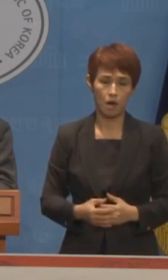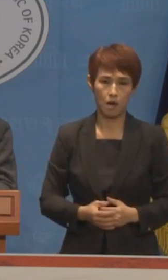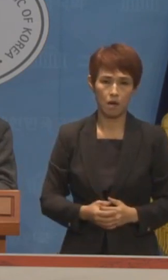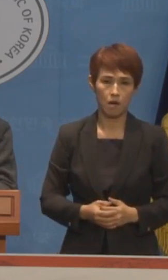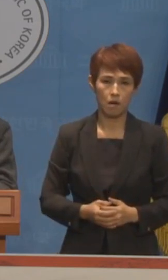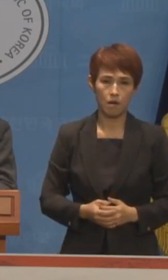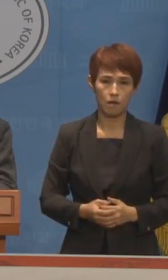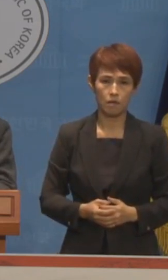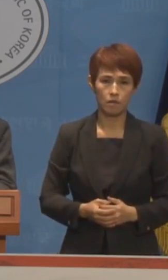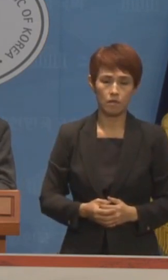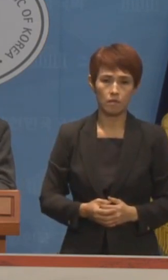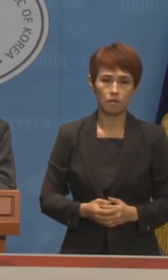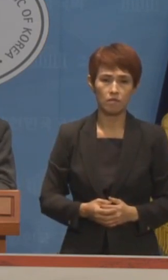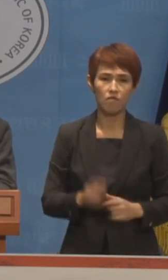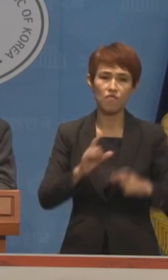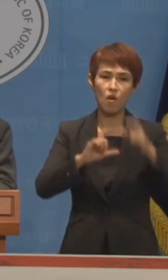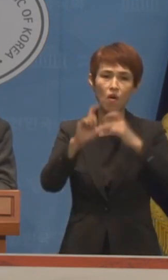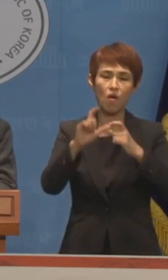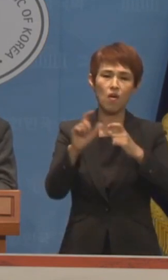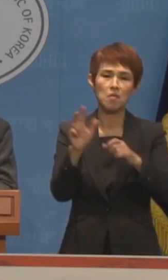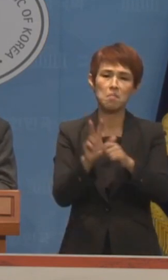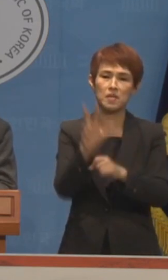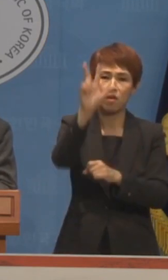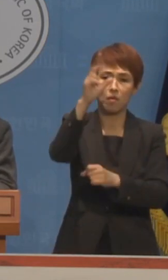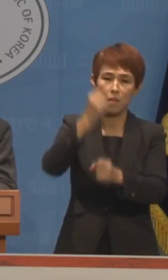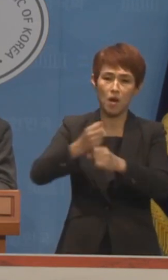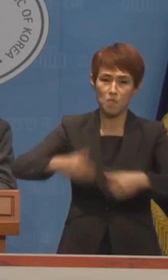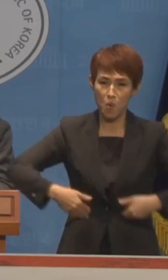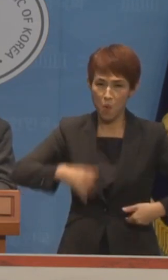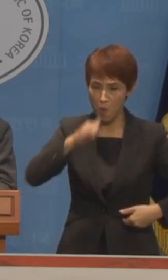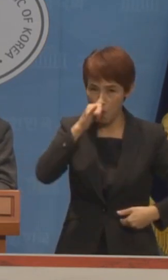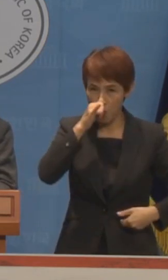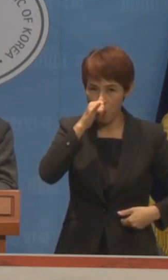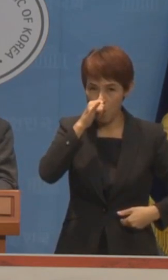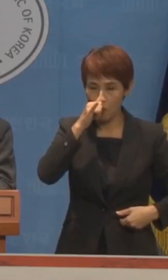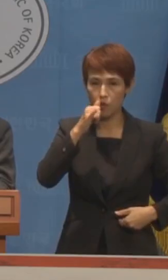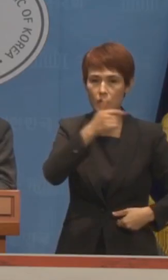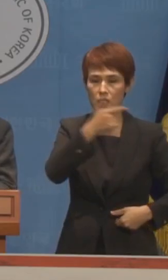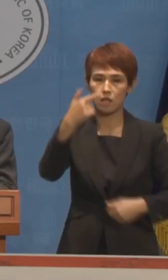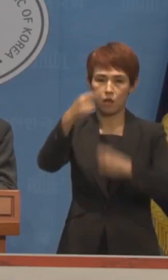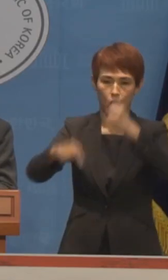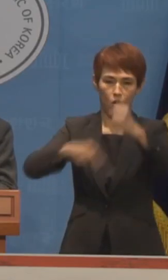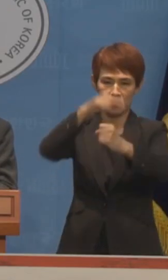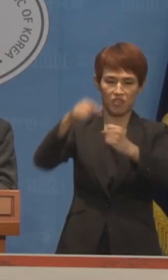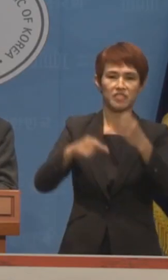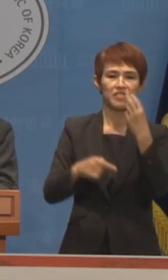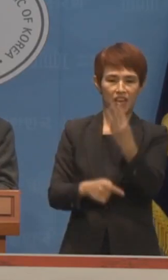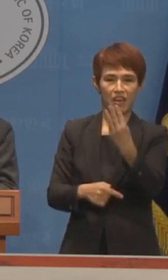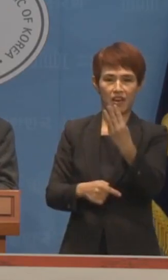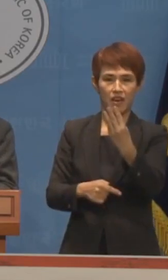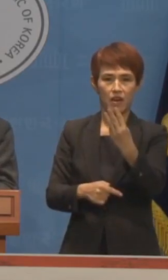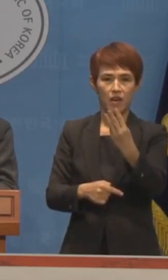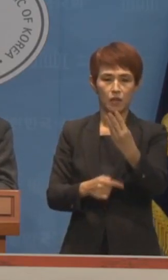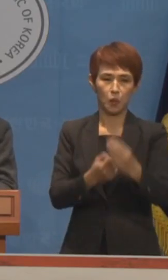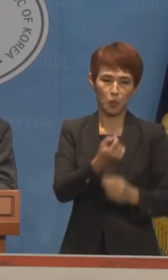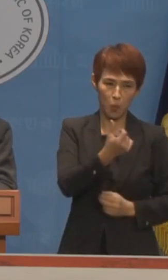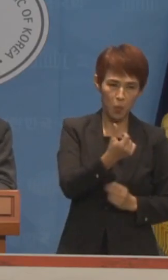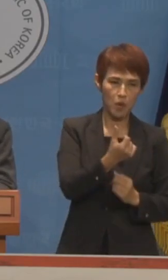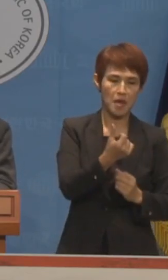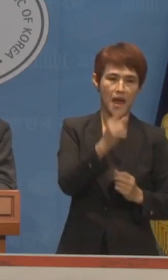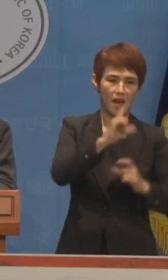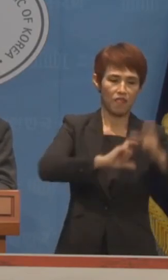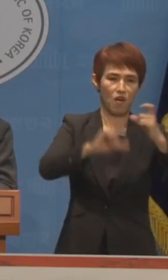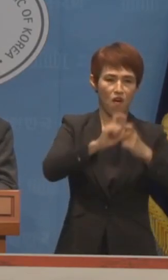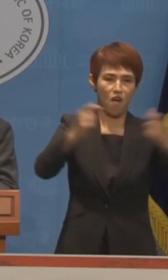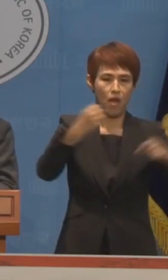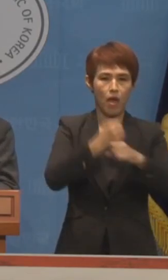대응을 위해 추가 발전 설비가 필요하고 이를 위해 대형 원전 3기, 또 소형 모듈 원전 1기를 추가 건설하고